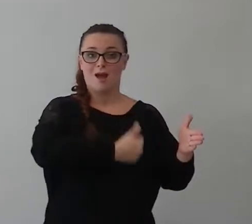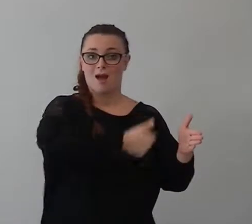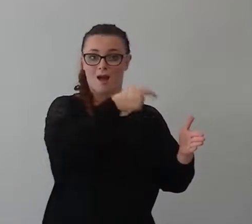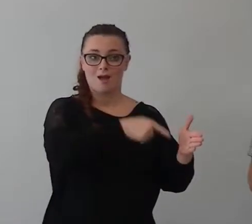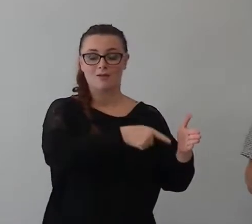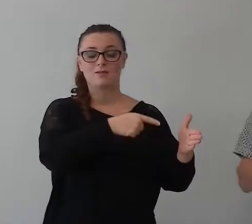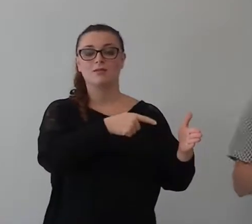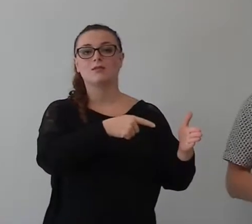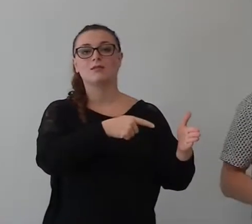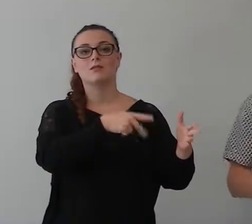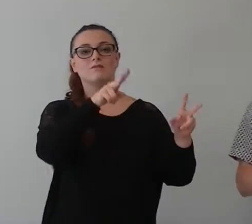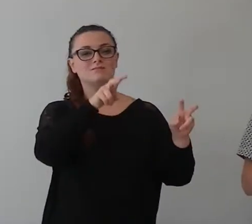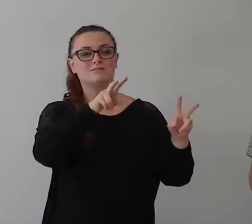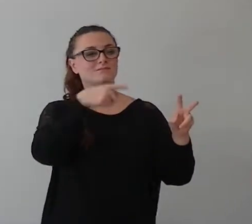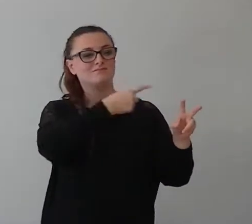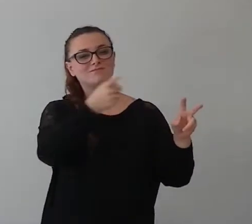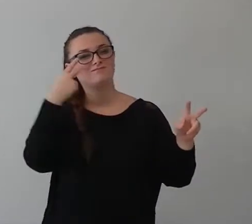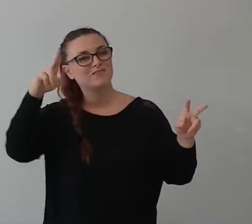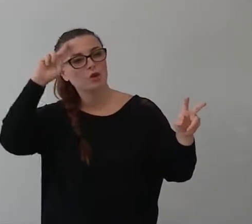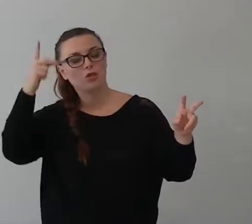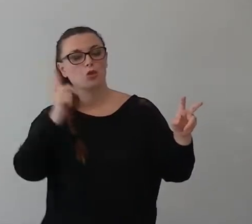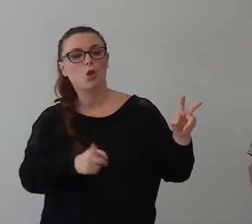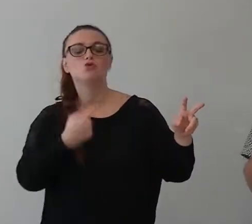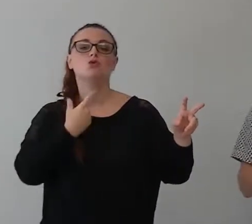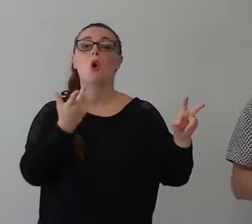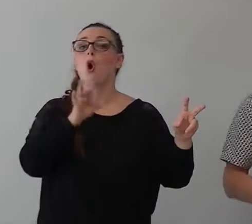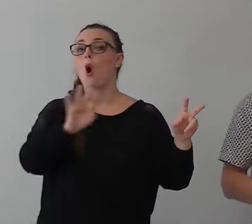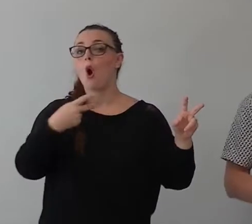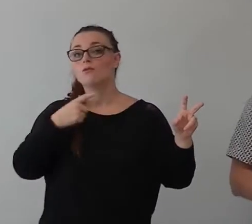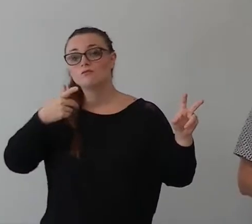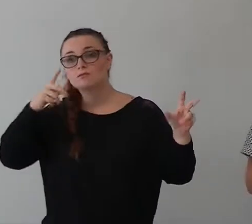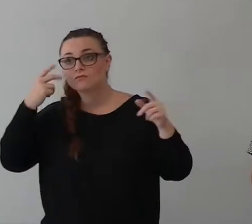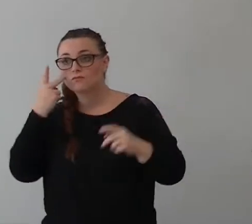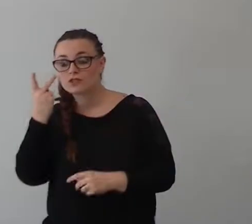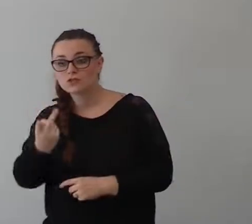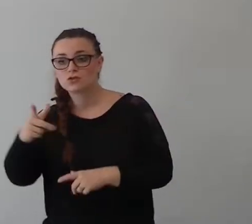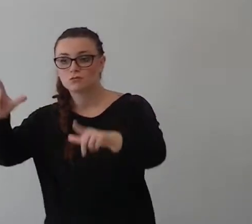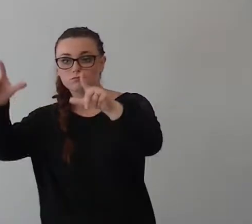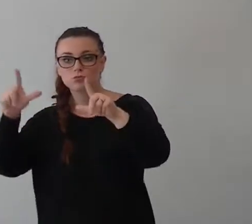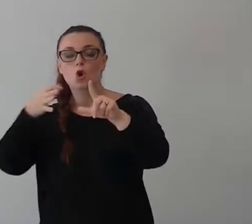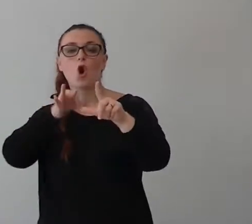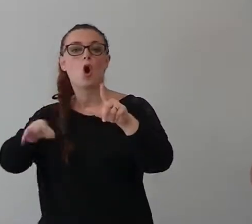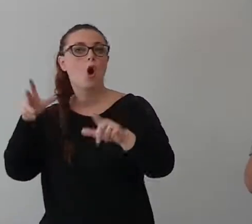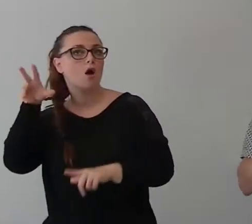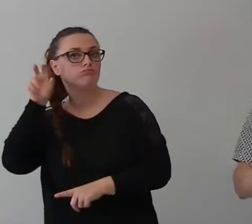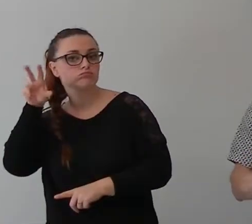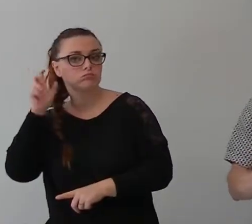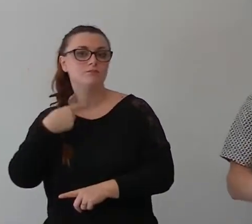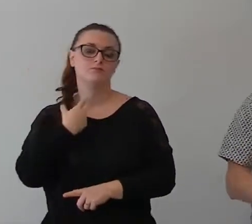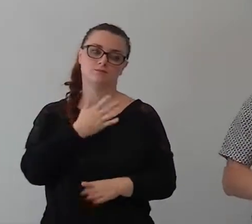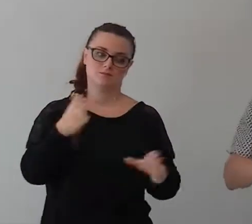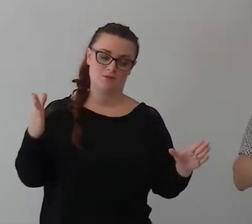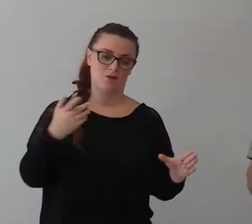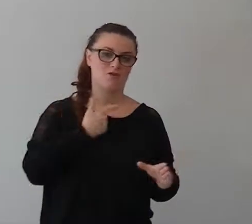se vi ricordate chi c'era, chi ha visto il video, sentito il podcast, e poi non dite che non vi tengo